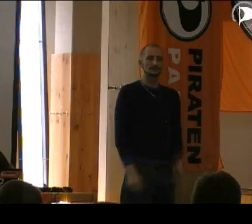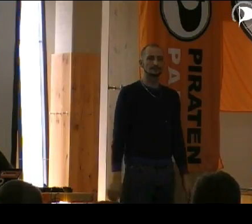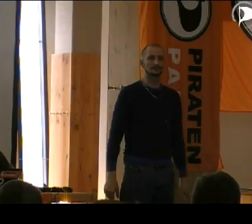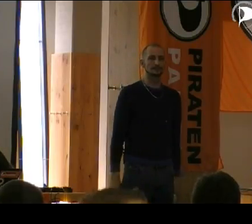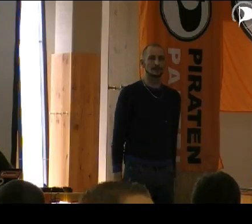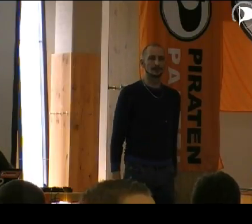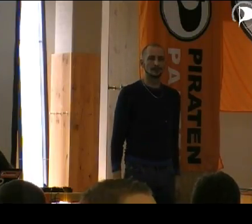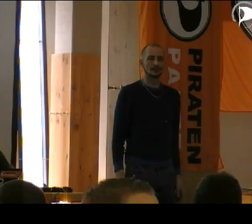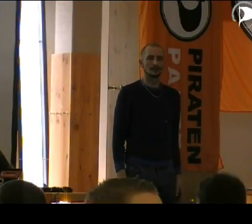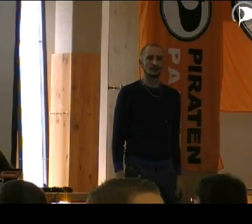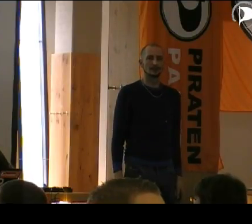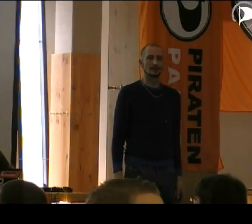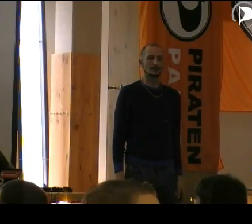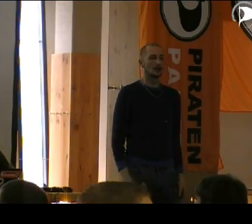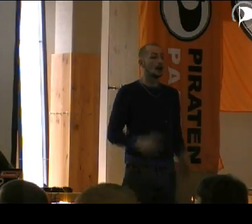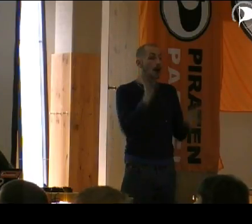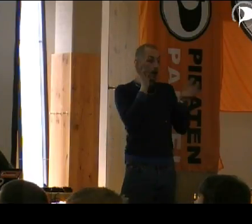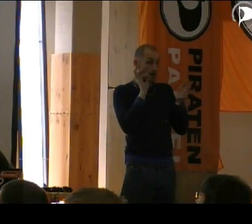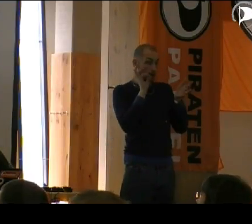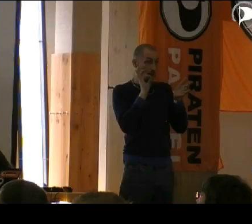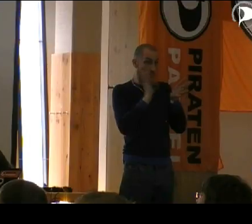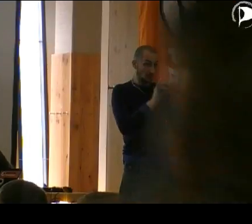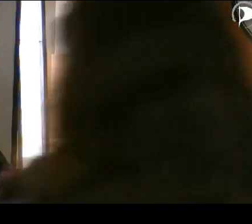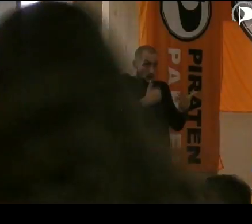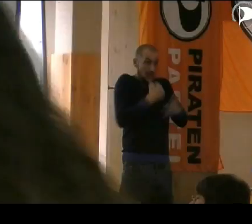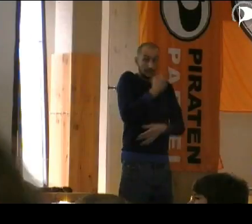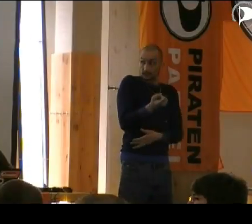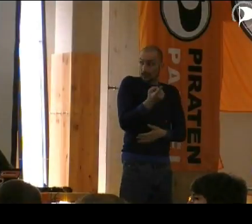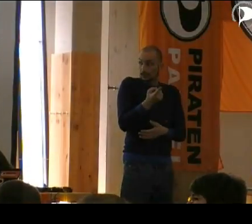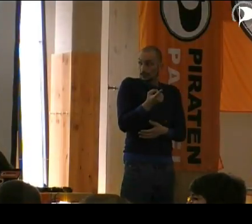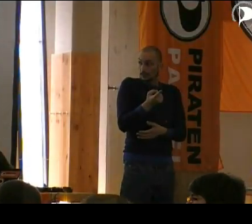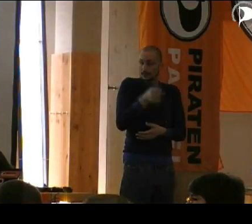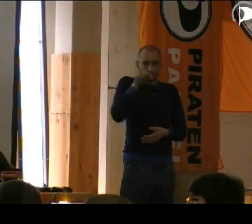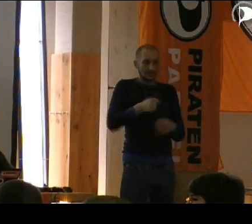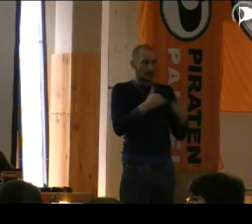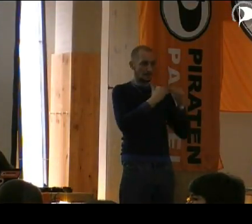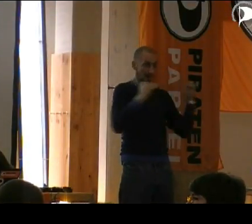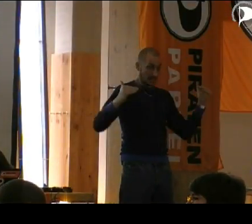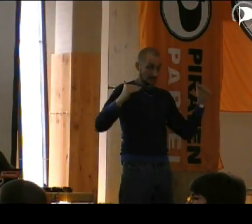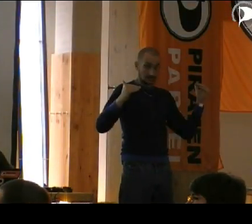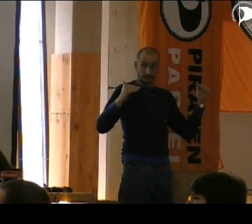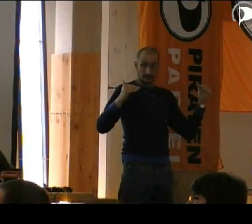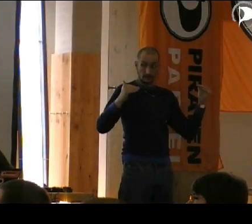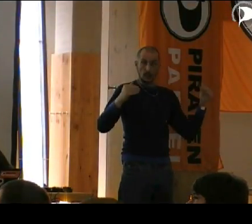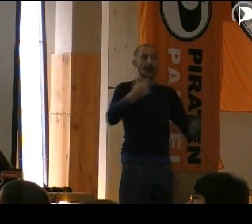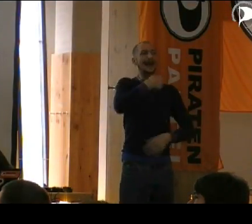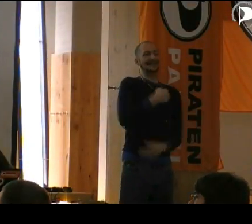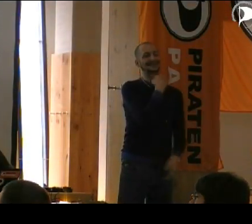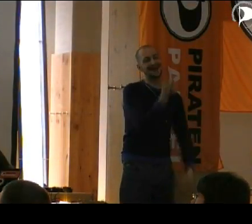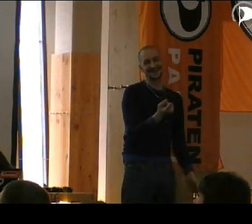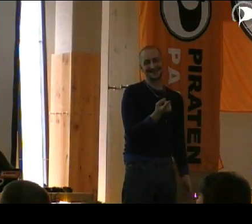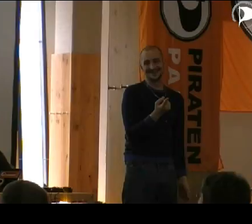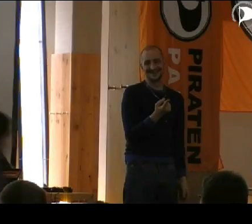da ist dem einen oder anderen ja und dieser ominösen basis also scheinbar ganz okay